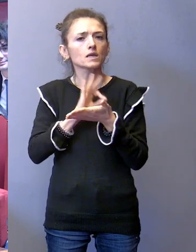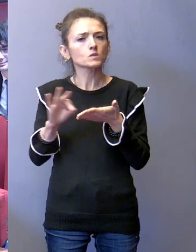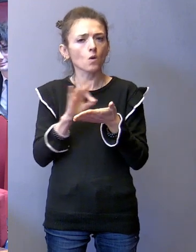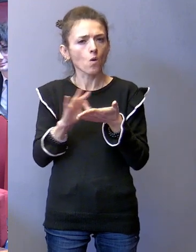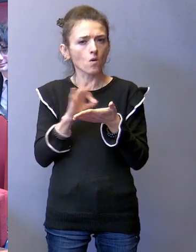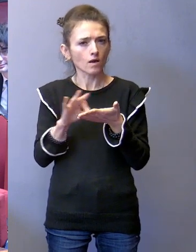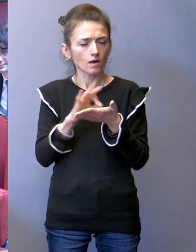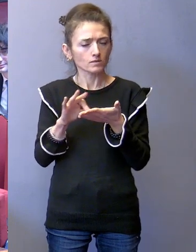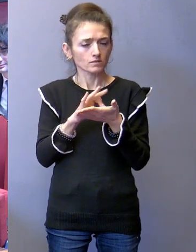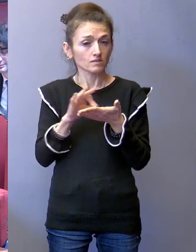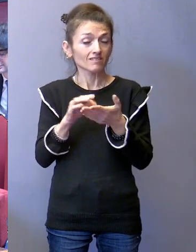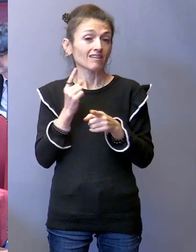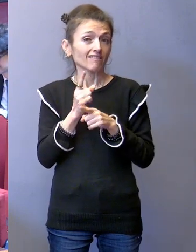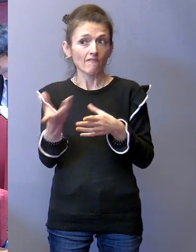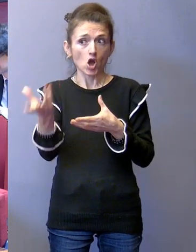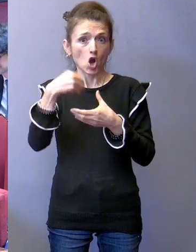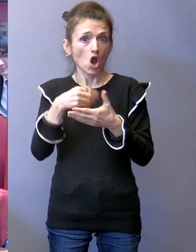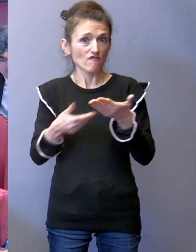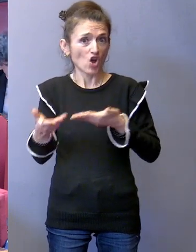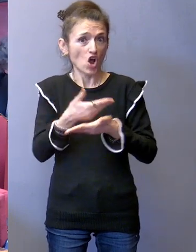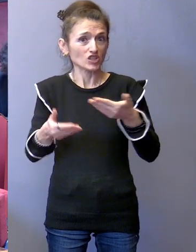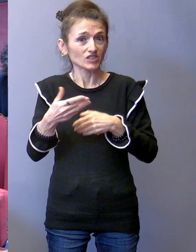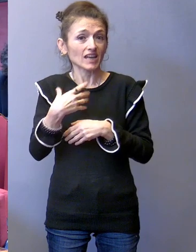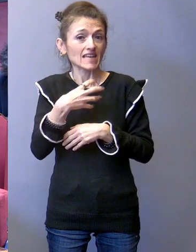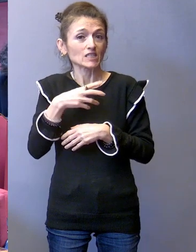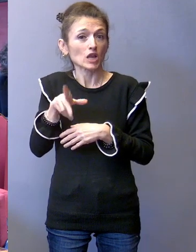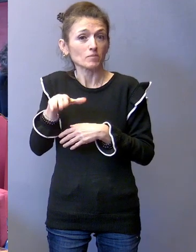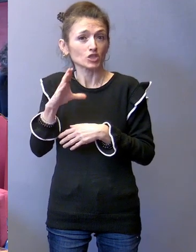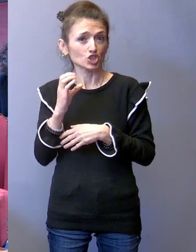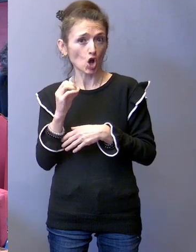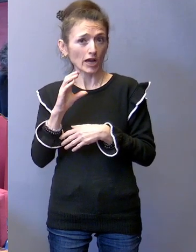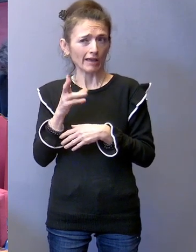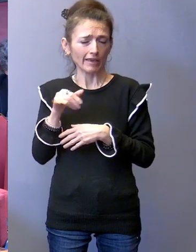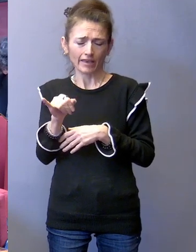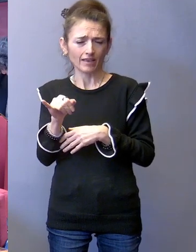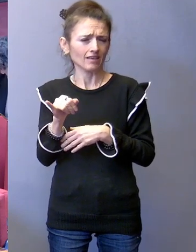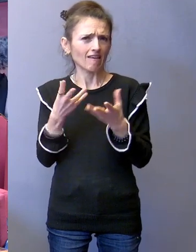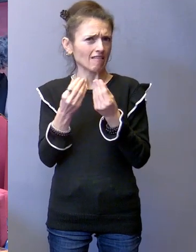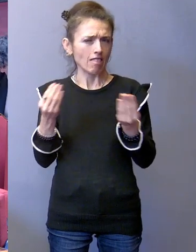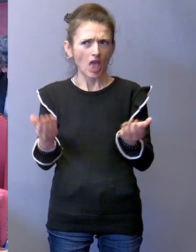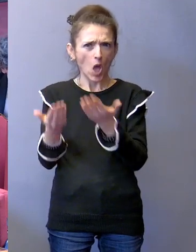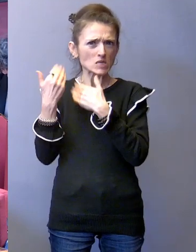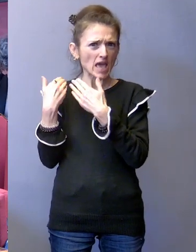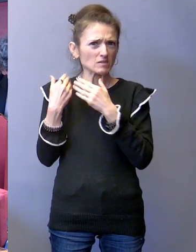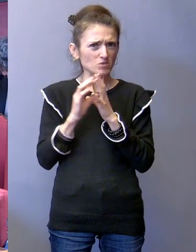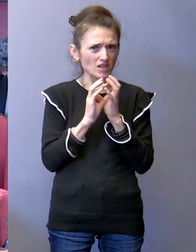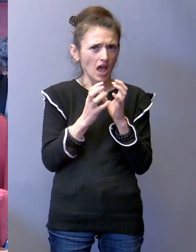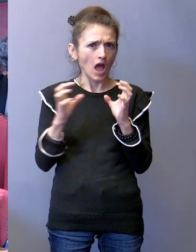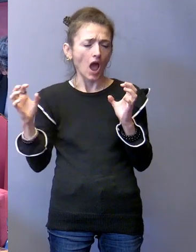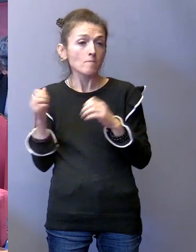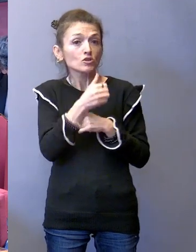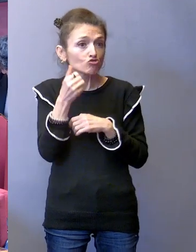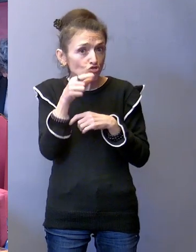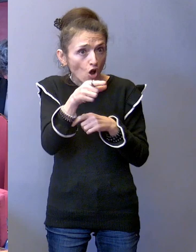questo deve va coinvolto l'assessore picciocchi perché in realtà è iniziata scolastico in mano lui come tantissime altre cose quindi non tocca solo lei